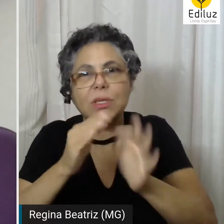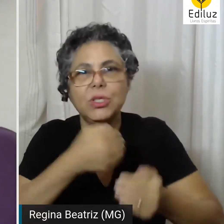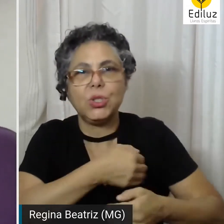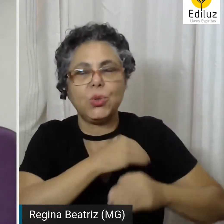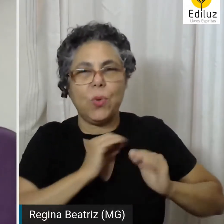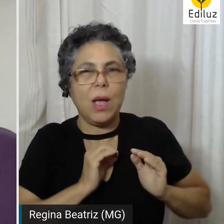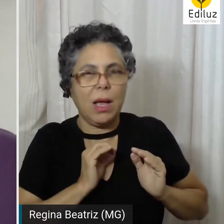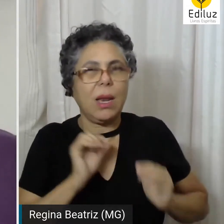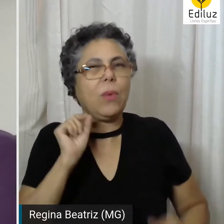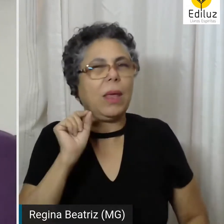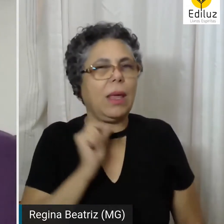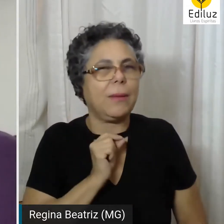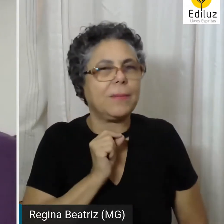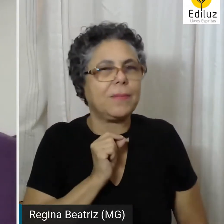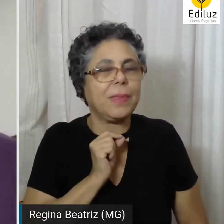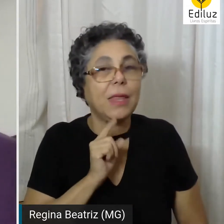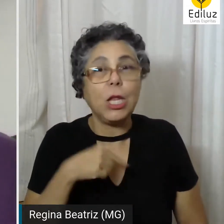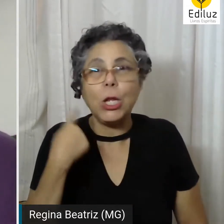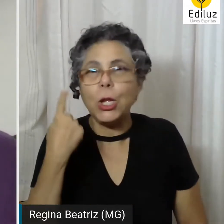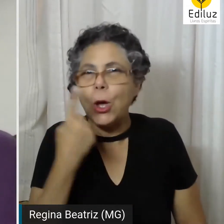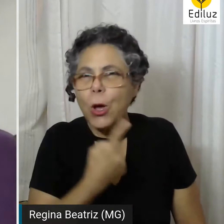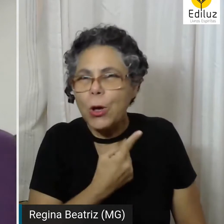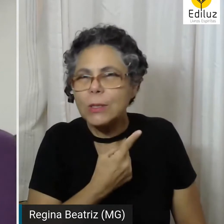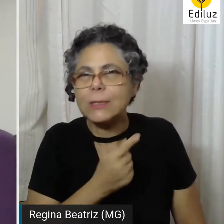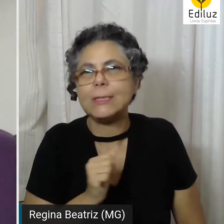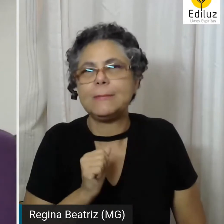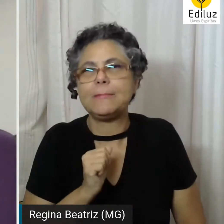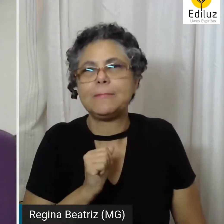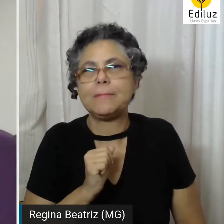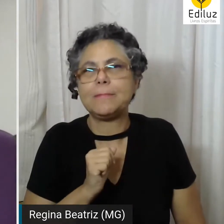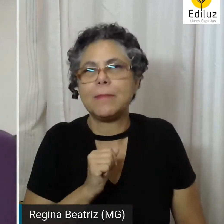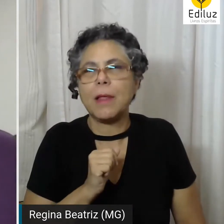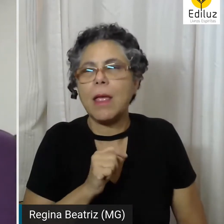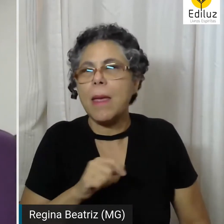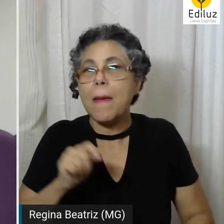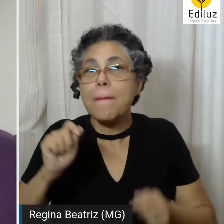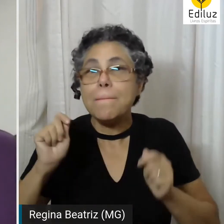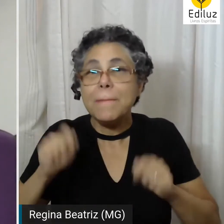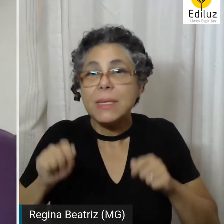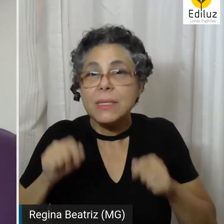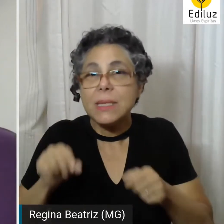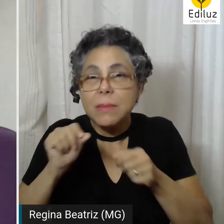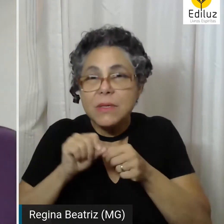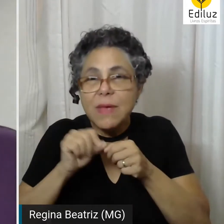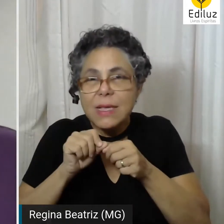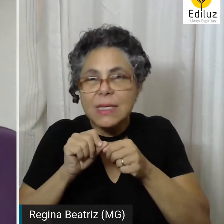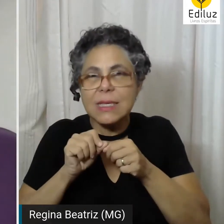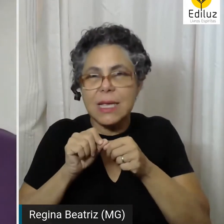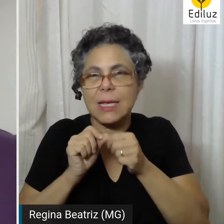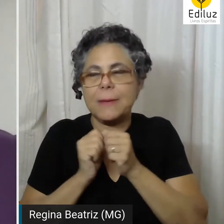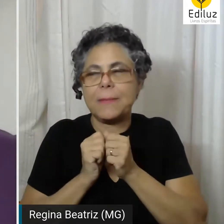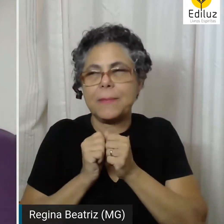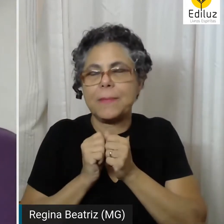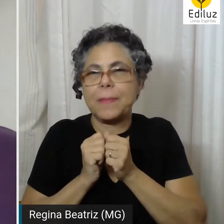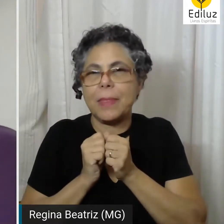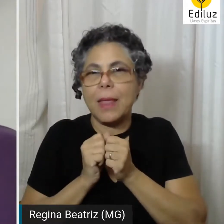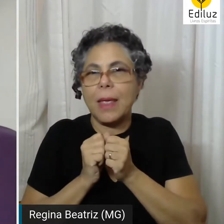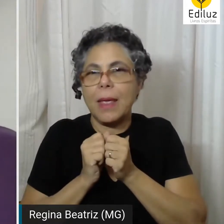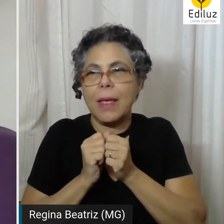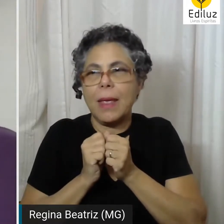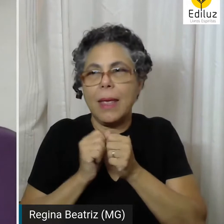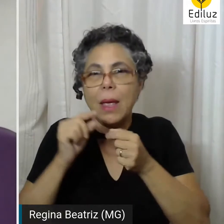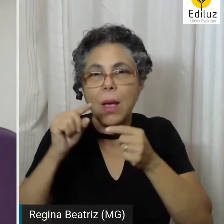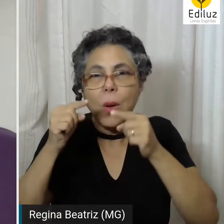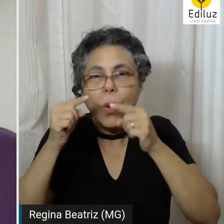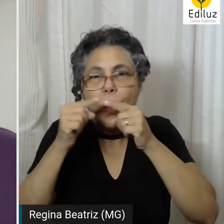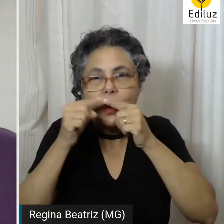de que façamos um contato para que a gente possa perceber como